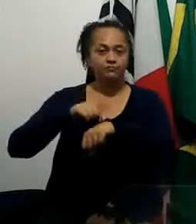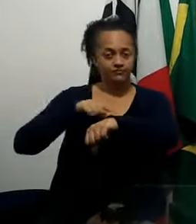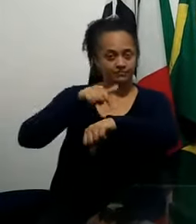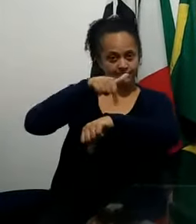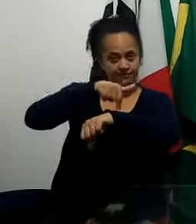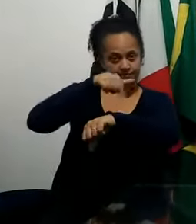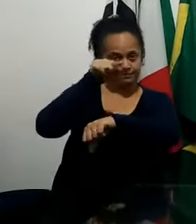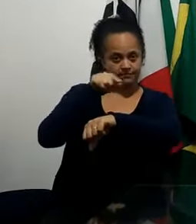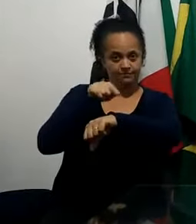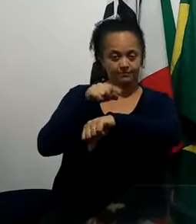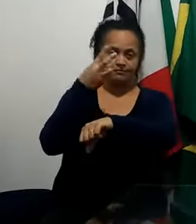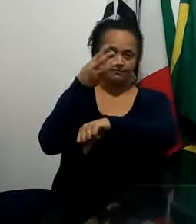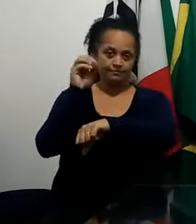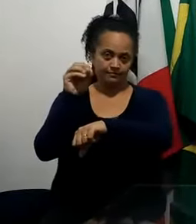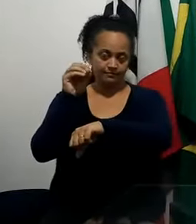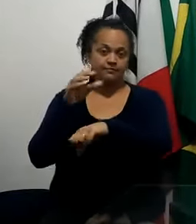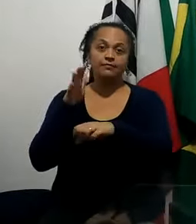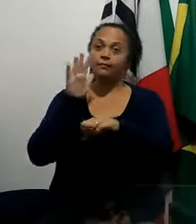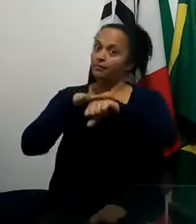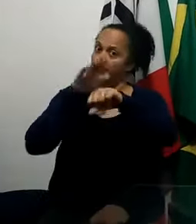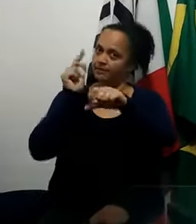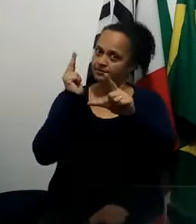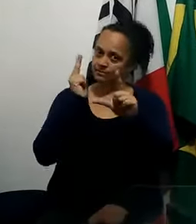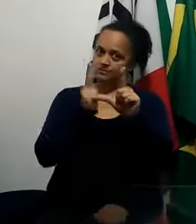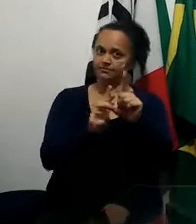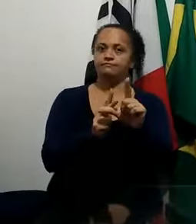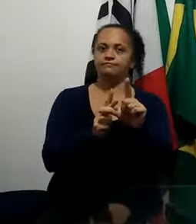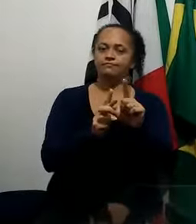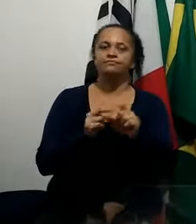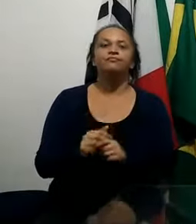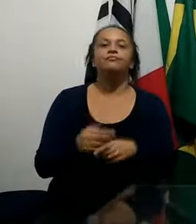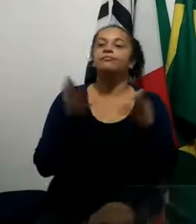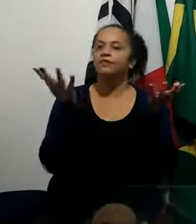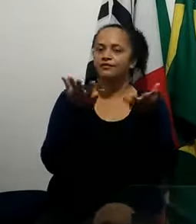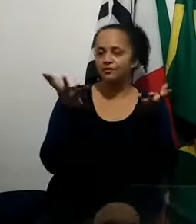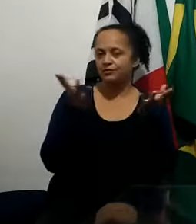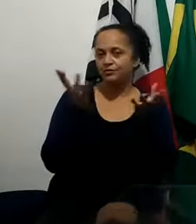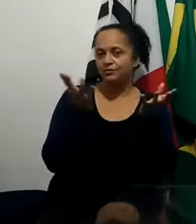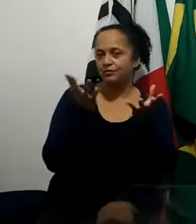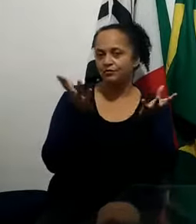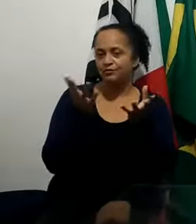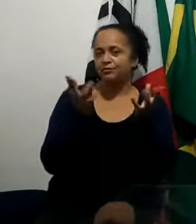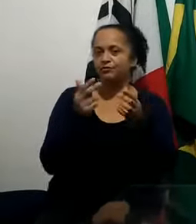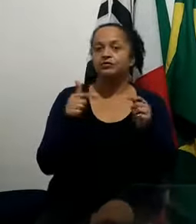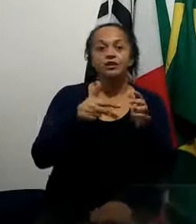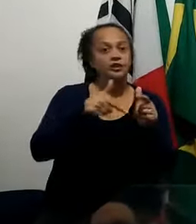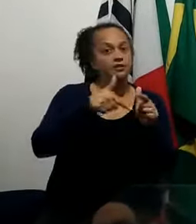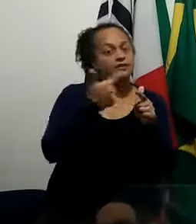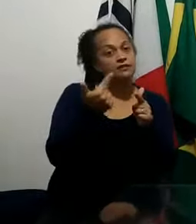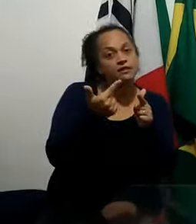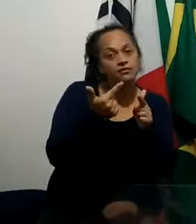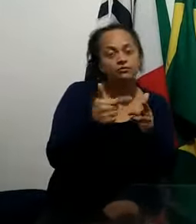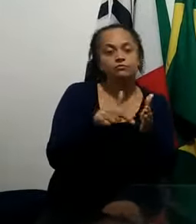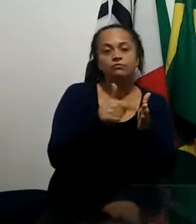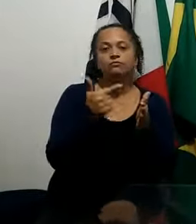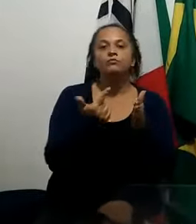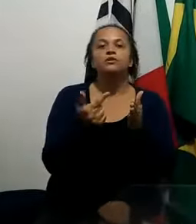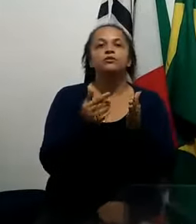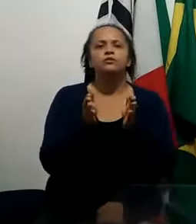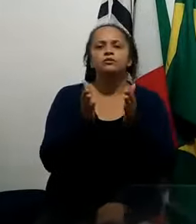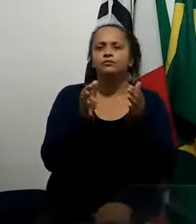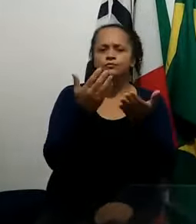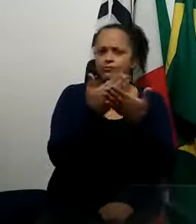30 minutos, para mais uma live, né? E hoje nós vamos dar a segunda parte de um estudo baseado